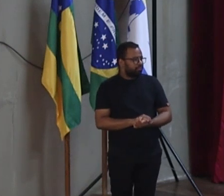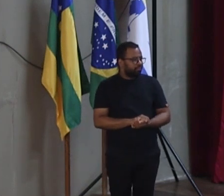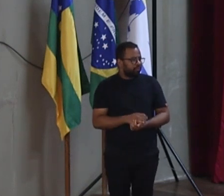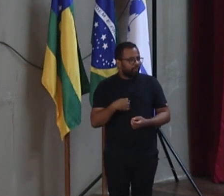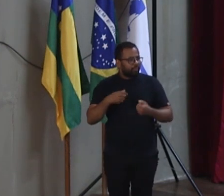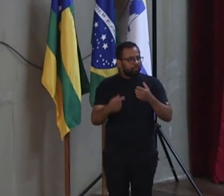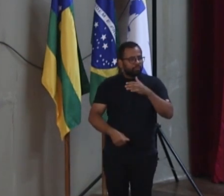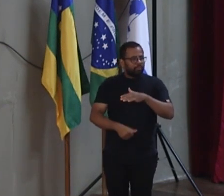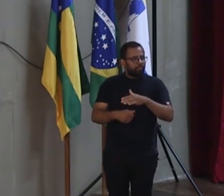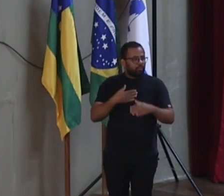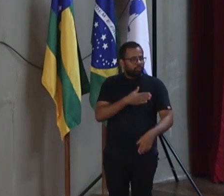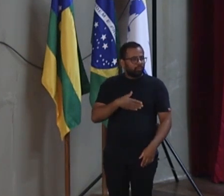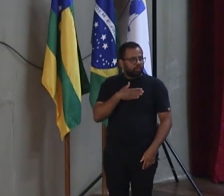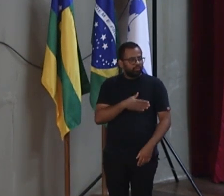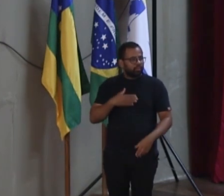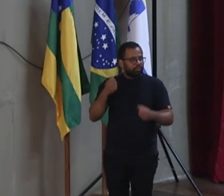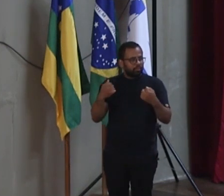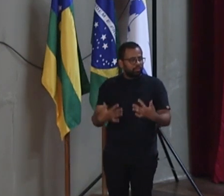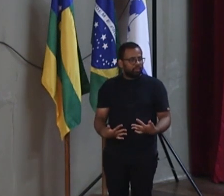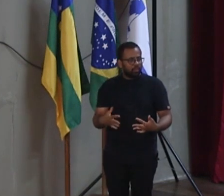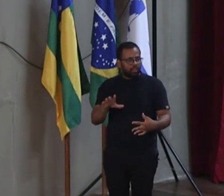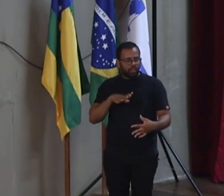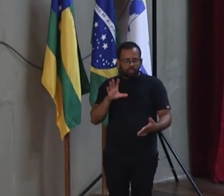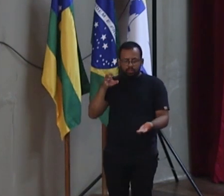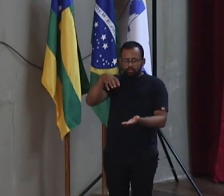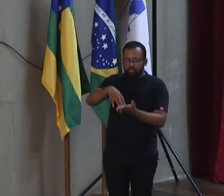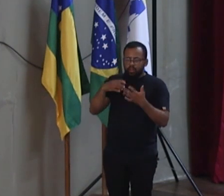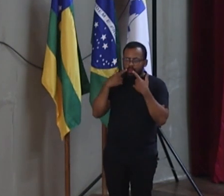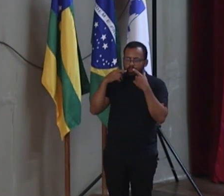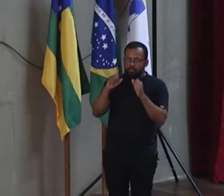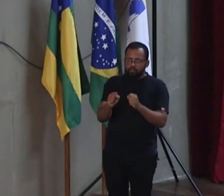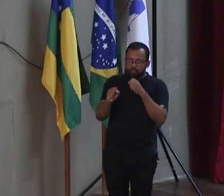Eu gostaria de trazer essa questão do Departamento